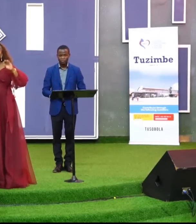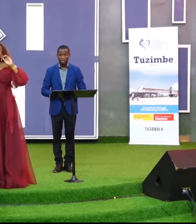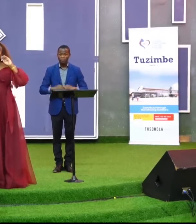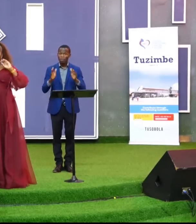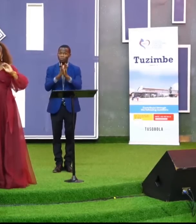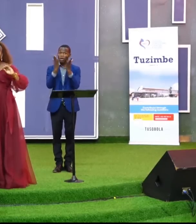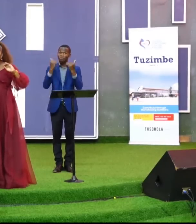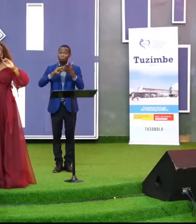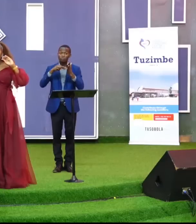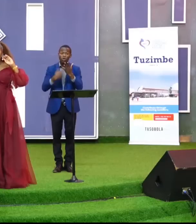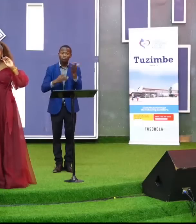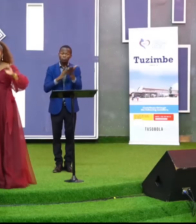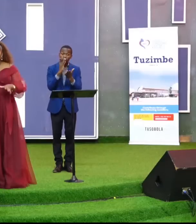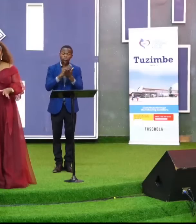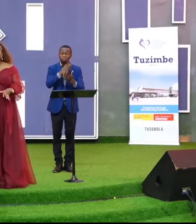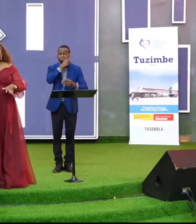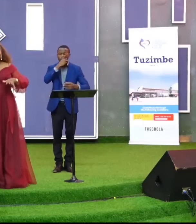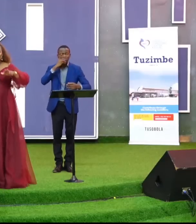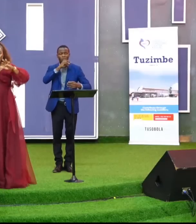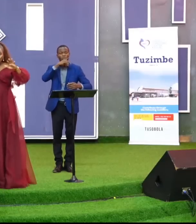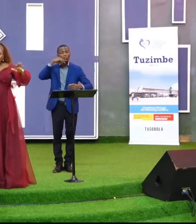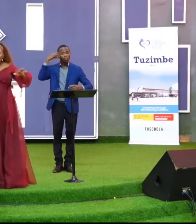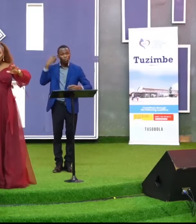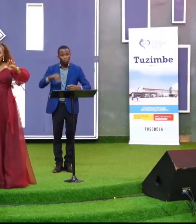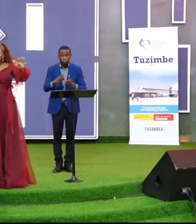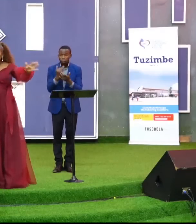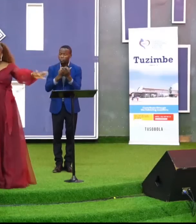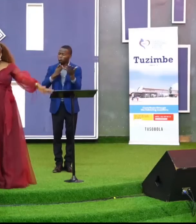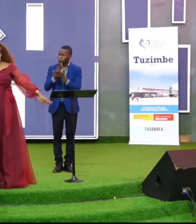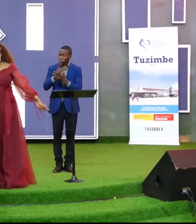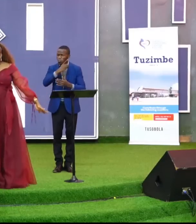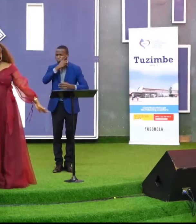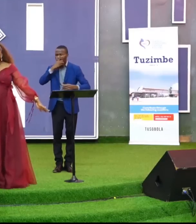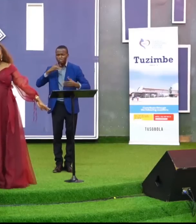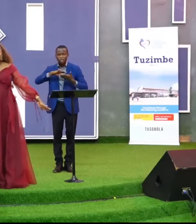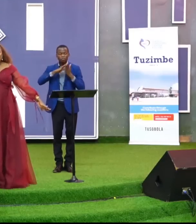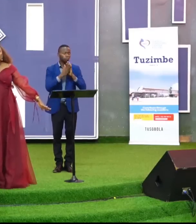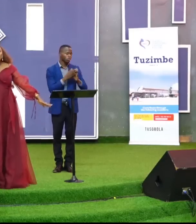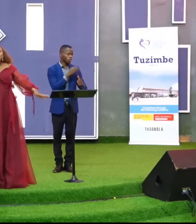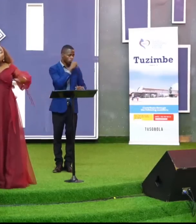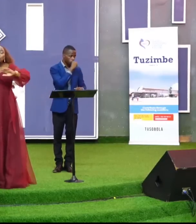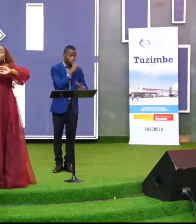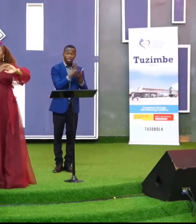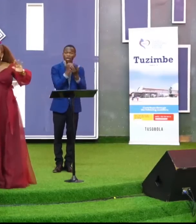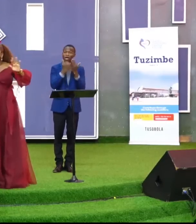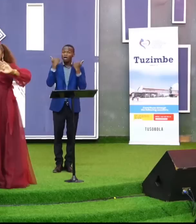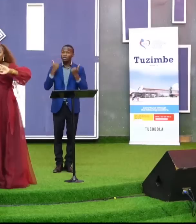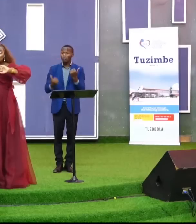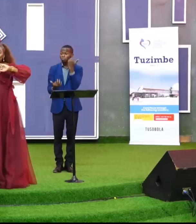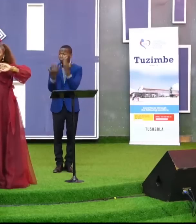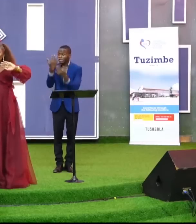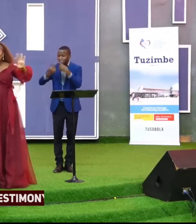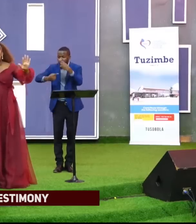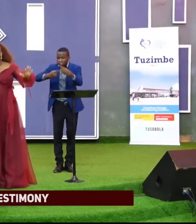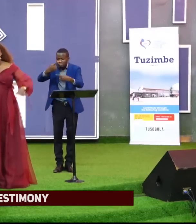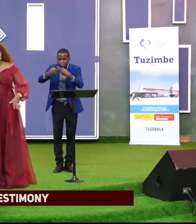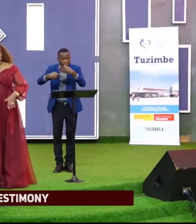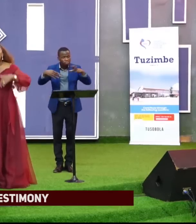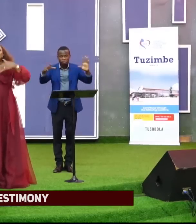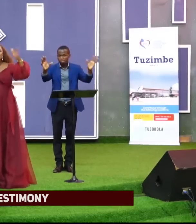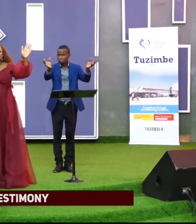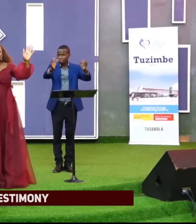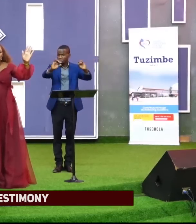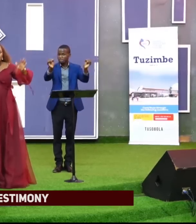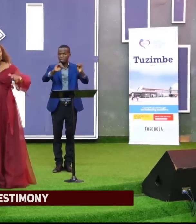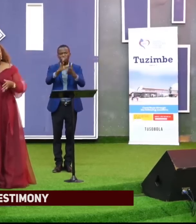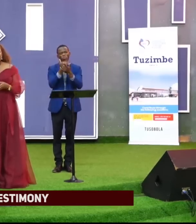Lino libadde eddungu nga lyokya, lyanjokya ne liwola. Nga kati muliro tegukyanjokya ogwo obugumba